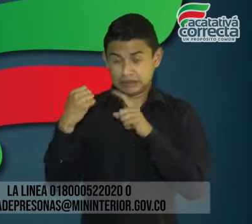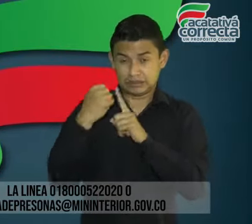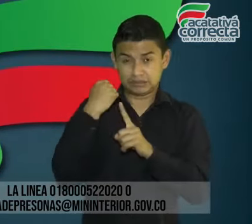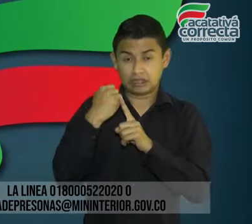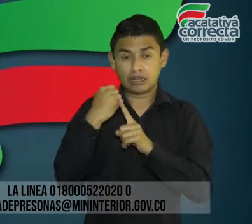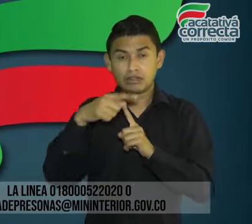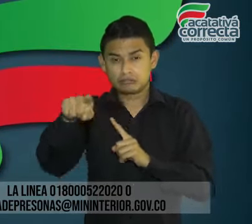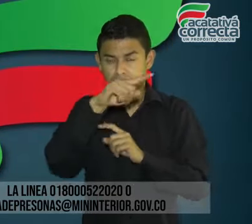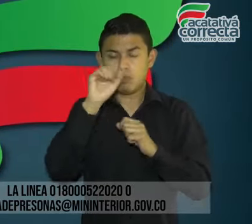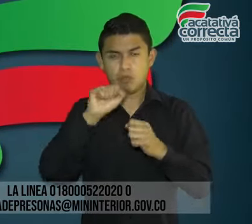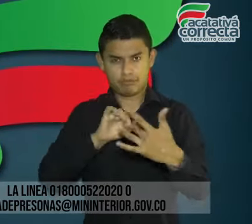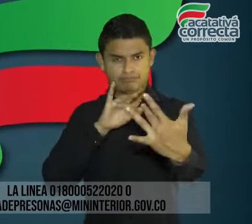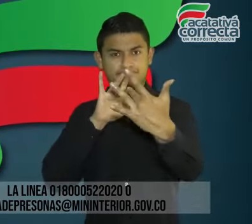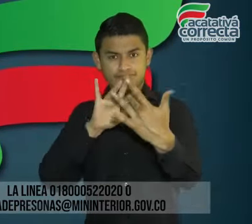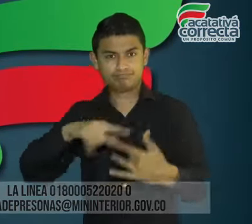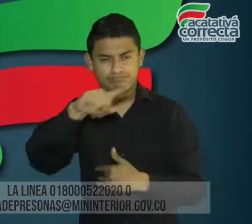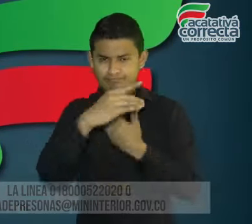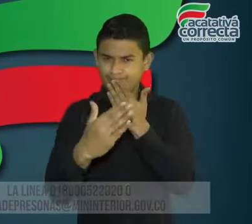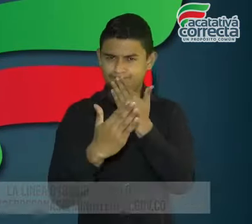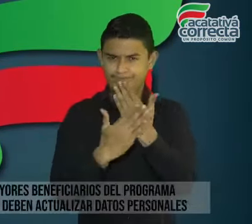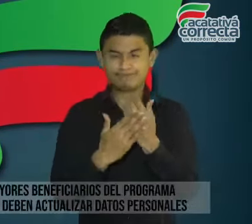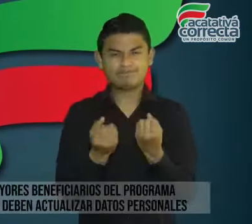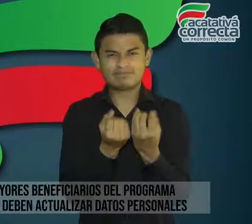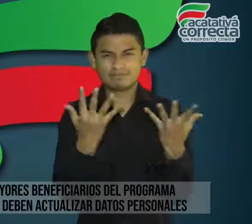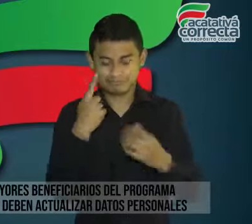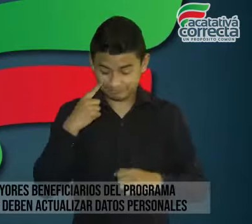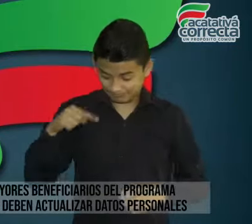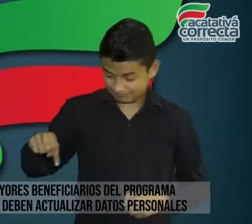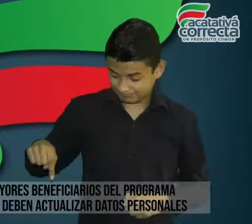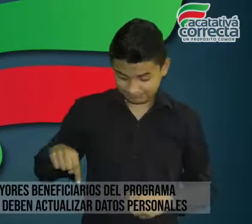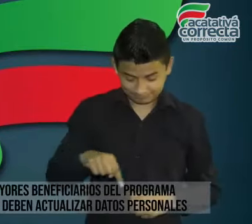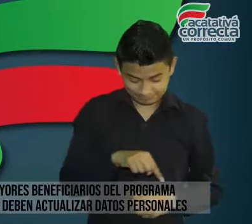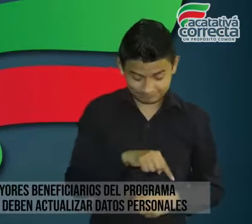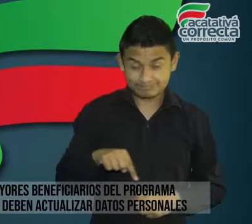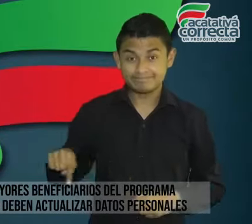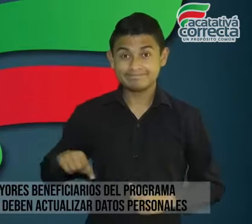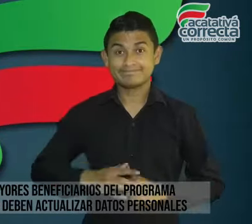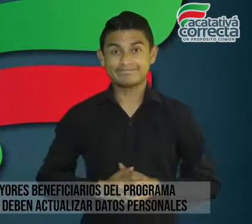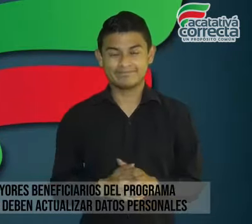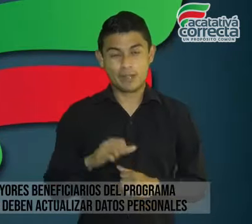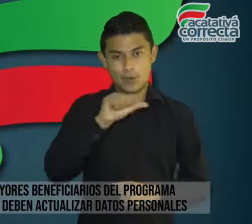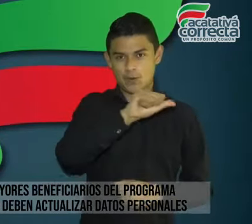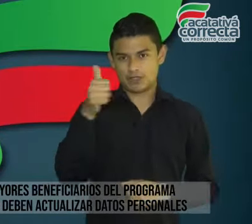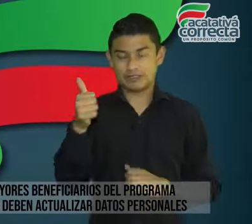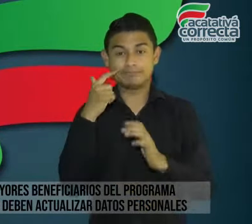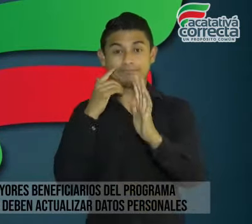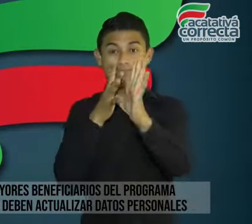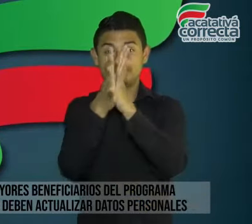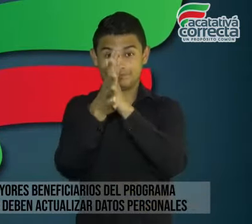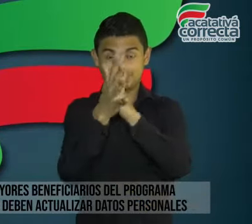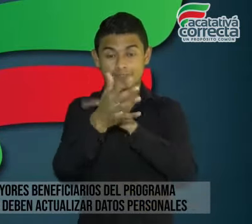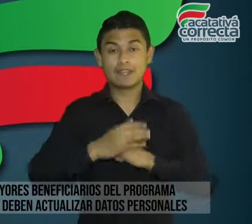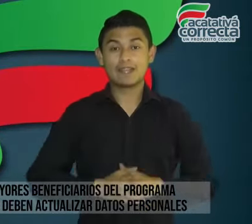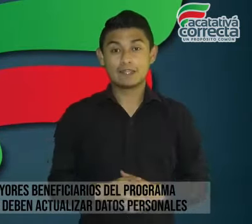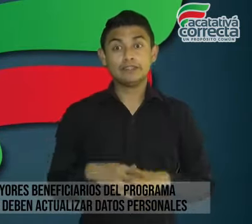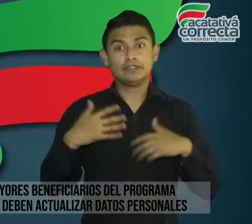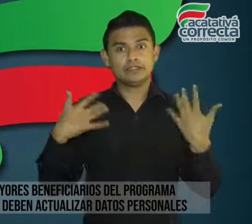Adultos mayores beneficiarios del programa Colombia Mayor deben actualizar datos personales. La Secretaría de Desarrollo Social